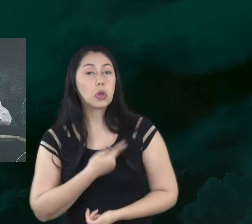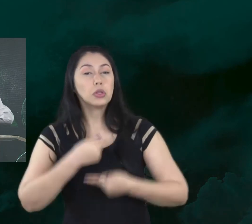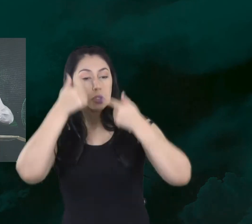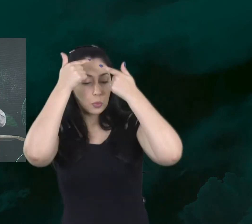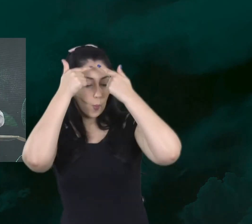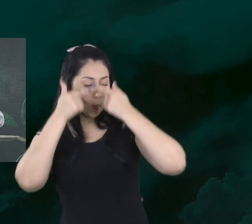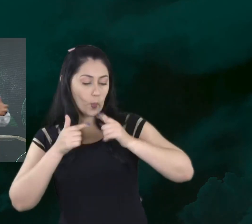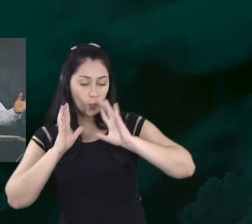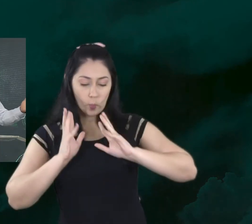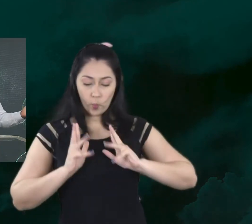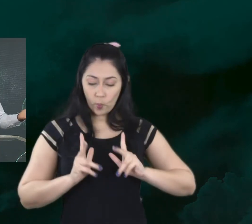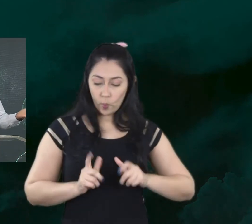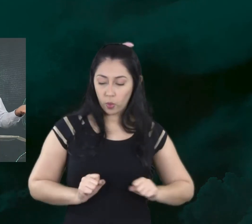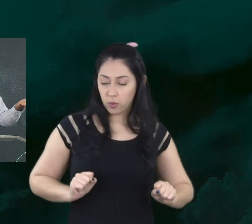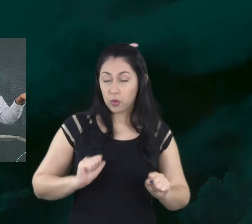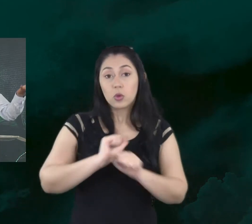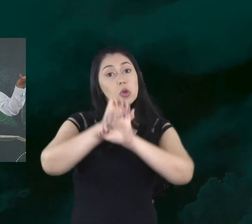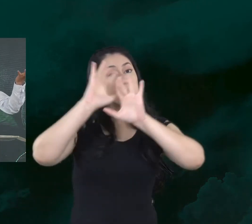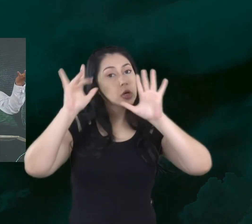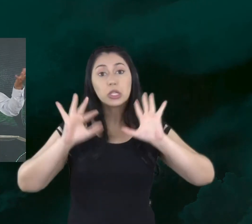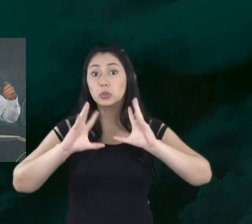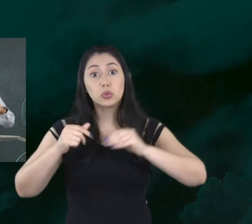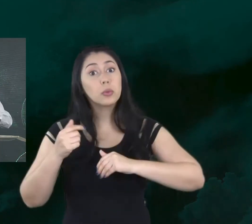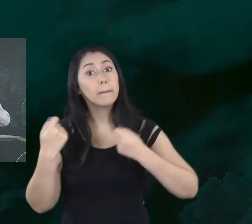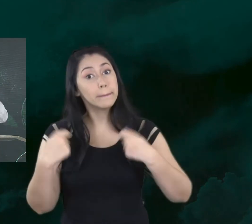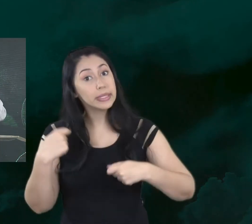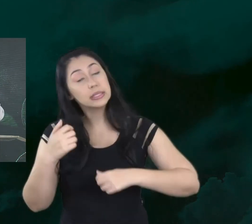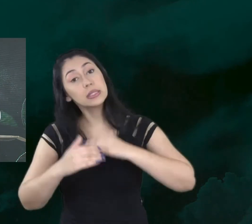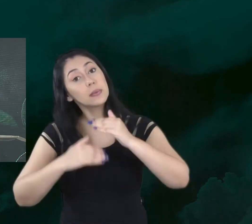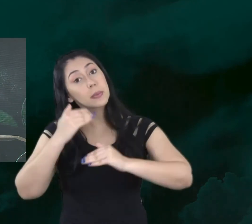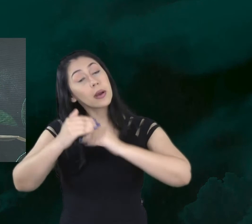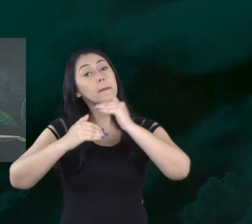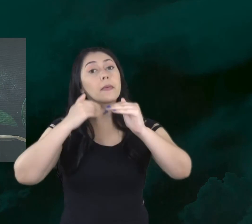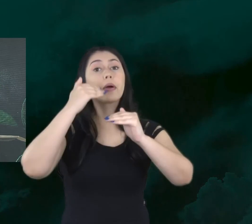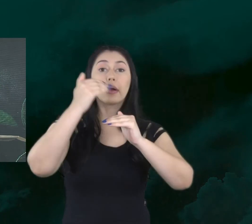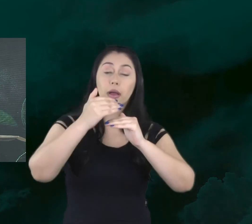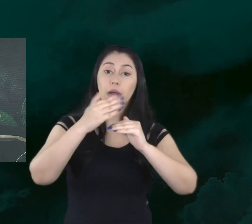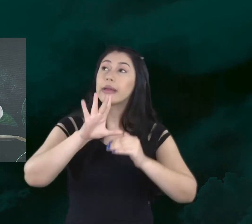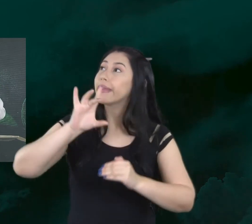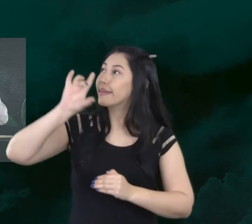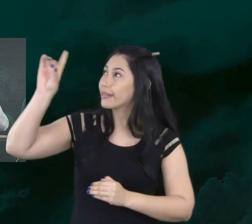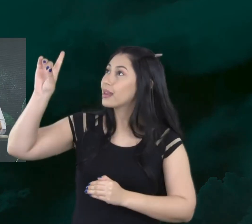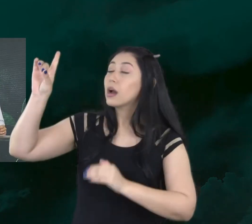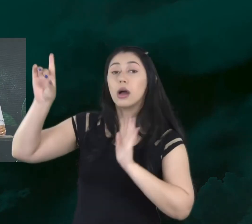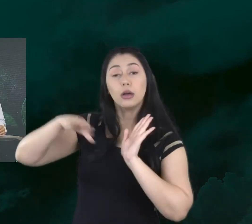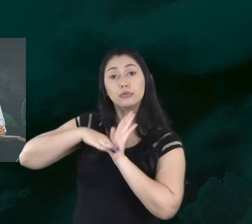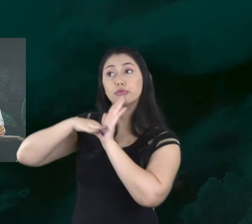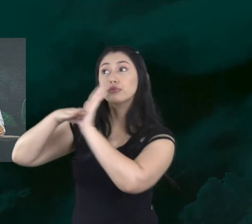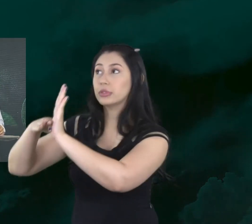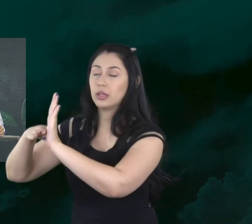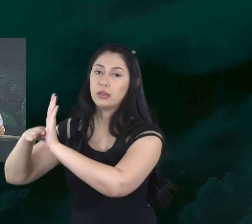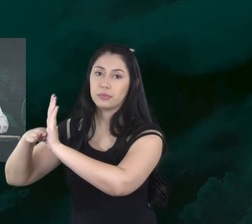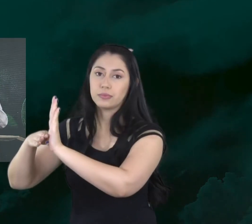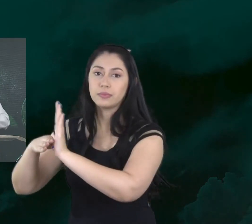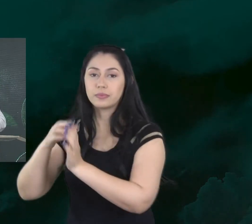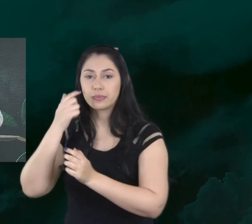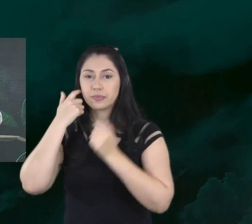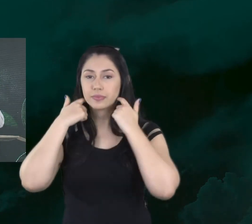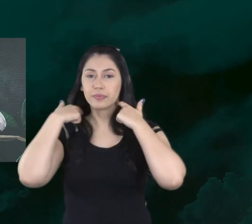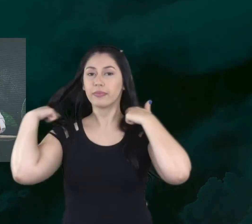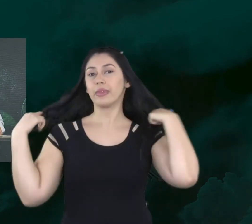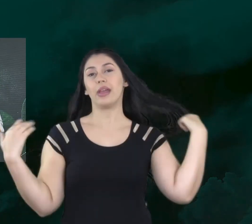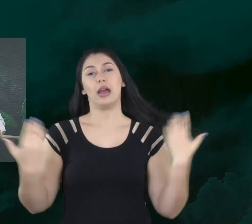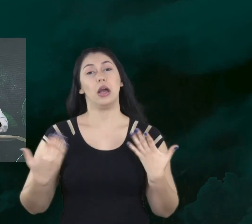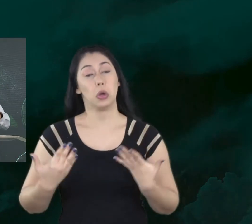santidade, de glória, tudo precisa subir para atender a necessidade do Senhor nos últimos tempos. Então agora